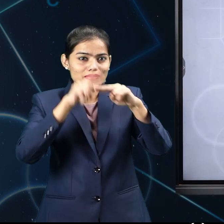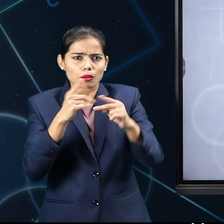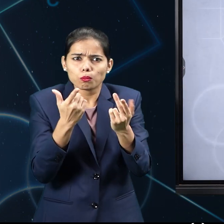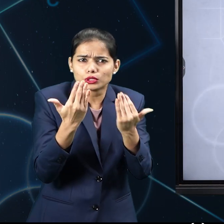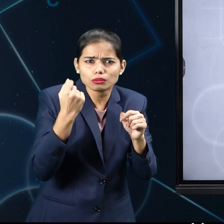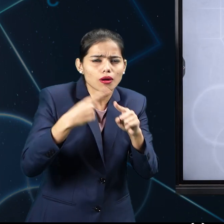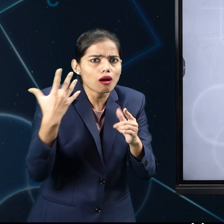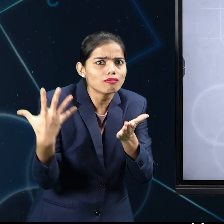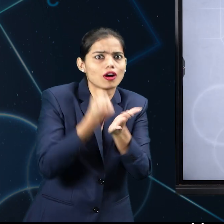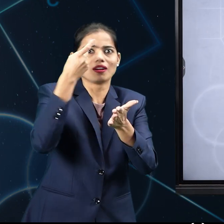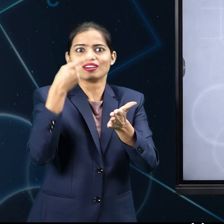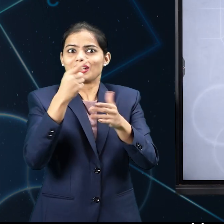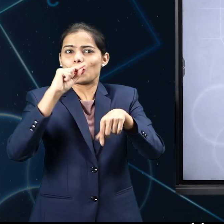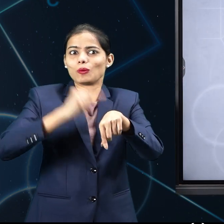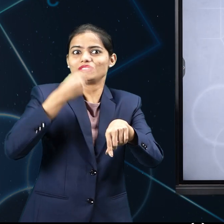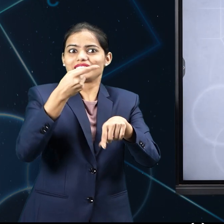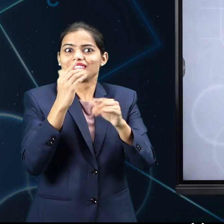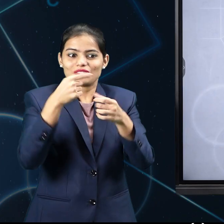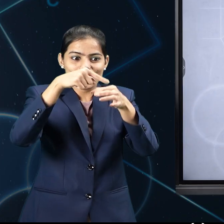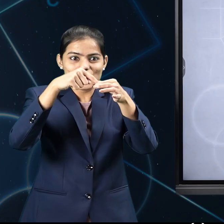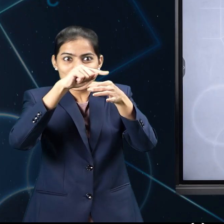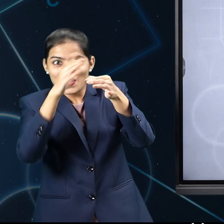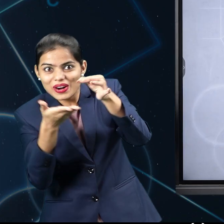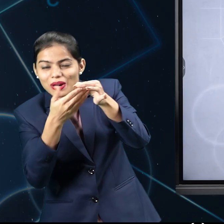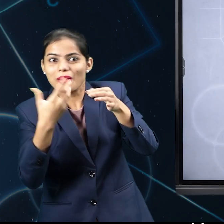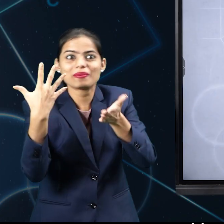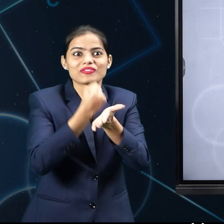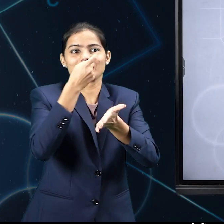× F म्हणजे पृष्ठ टेल्स येण्याची संभाव्यता.